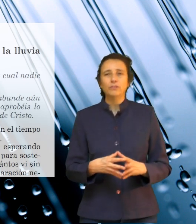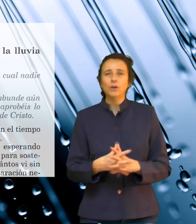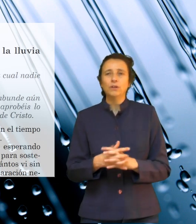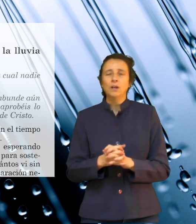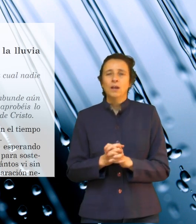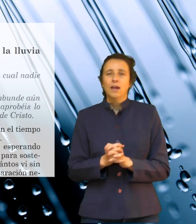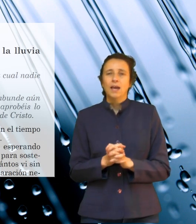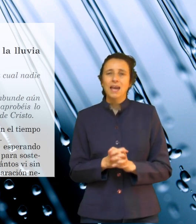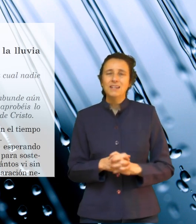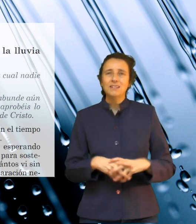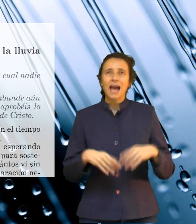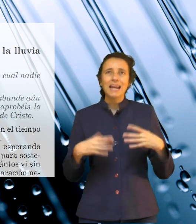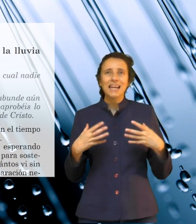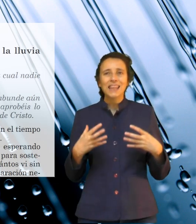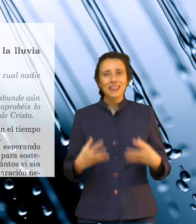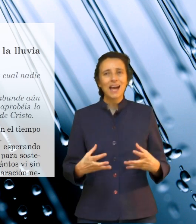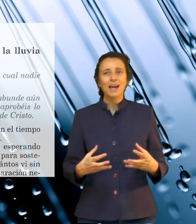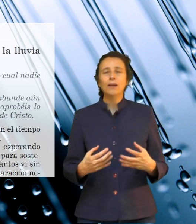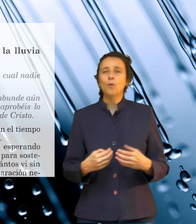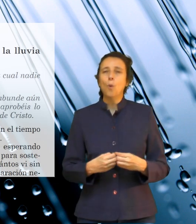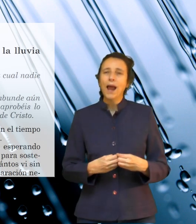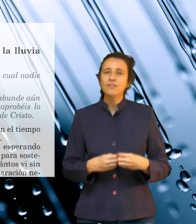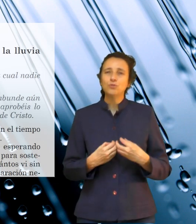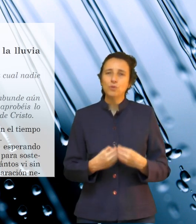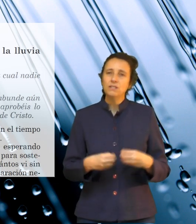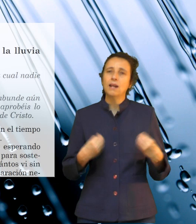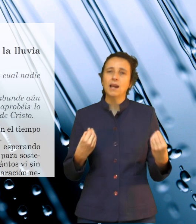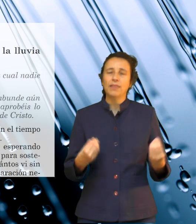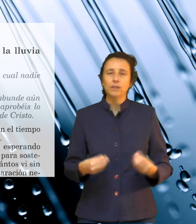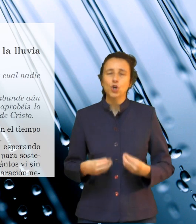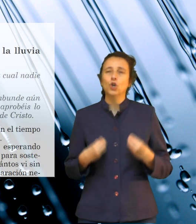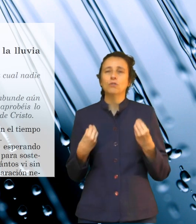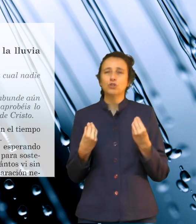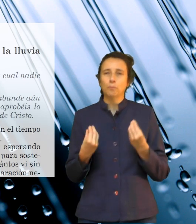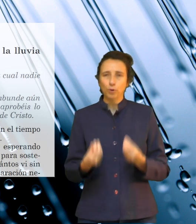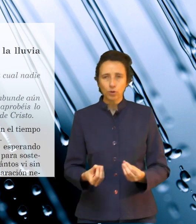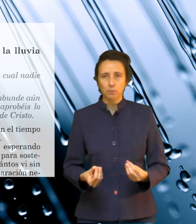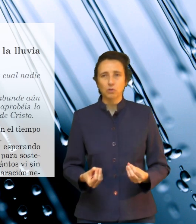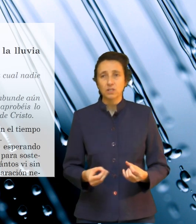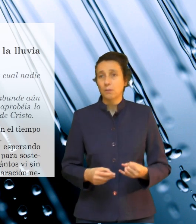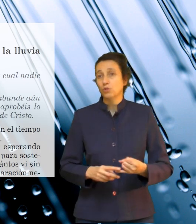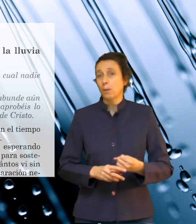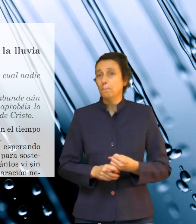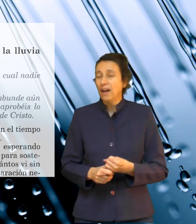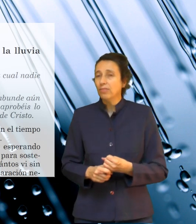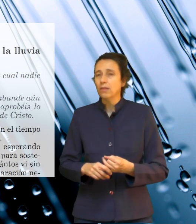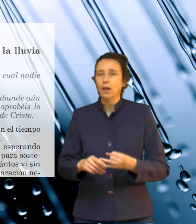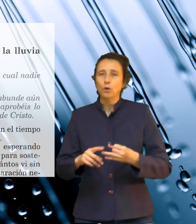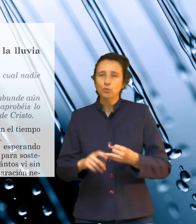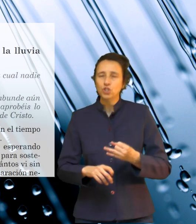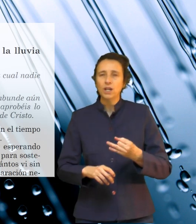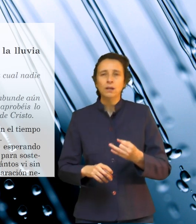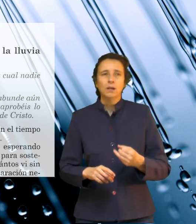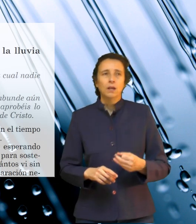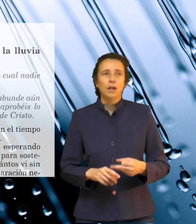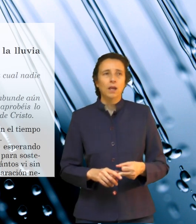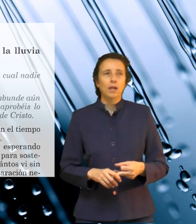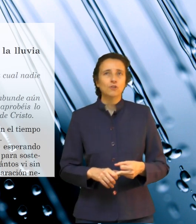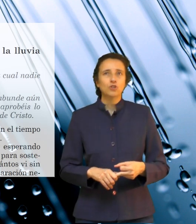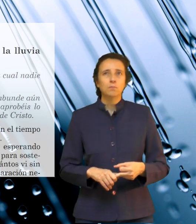de preparación, es analizar cuál es nuestra relación con nuestro prójimo. ¿Estamos en paz, en